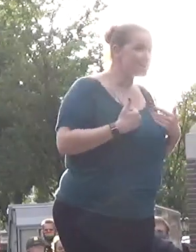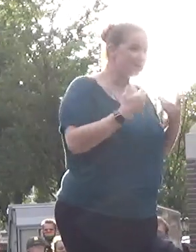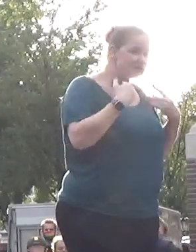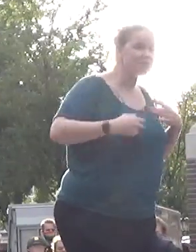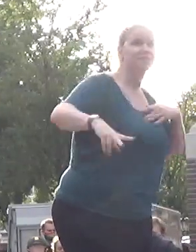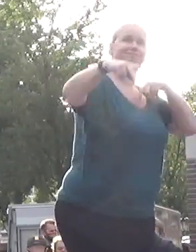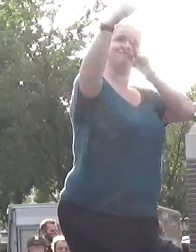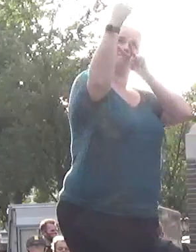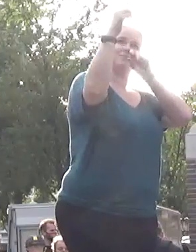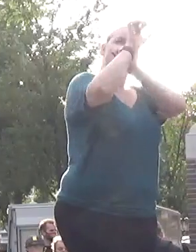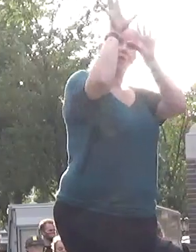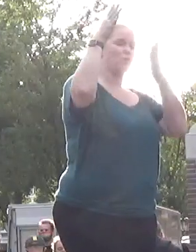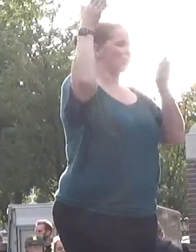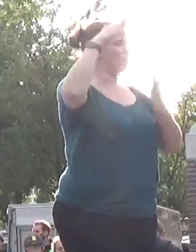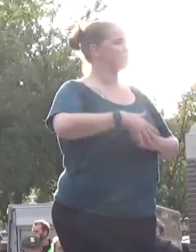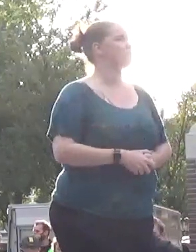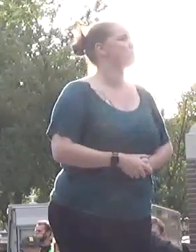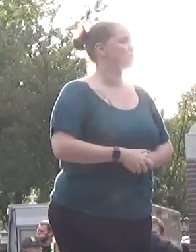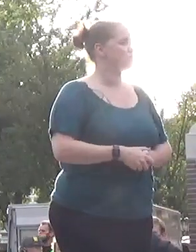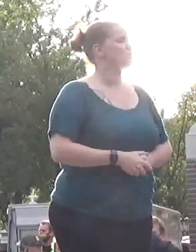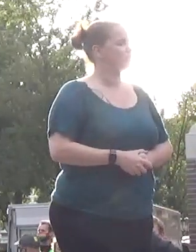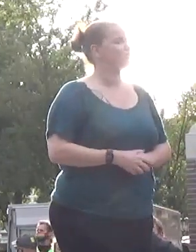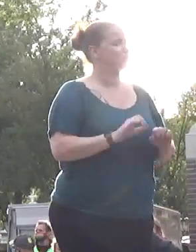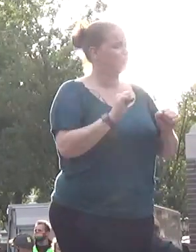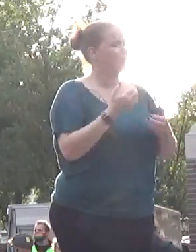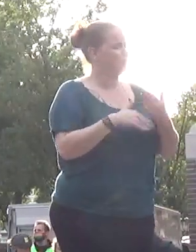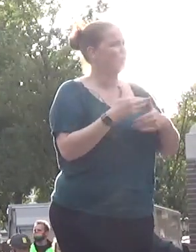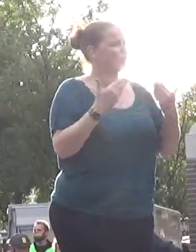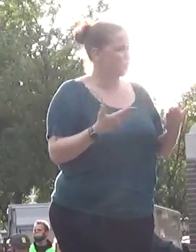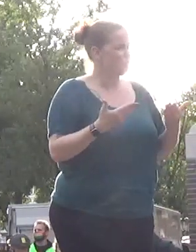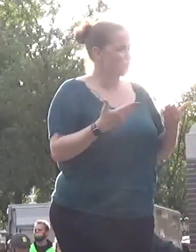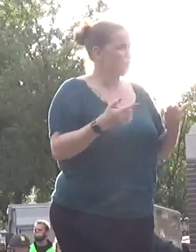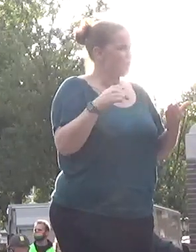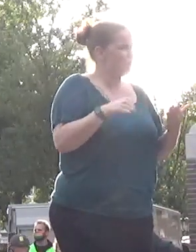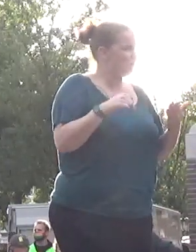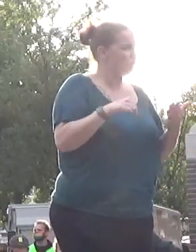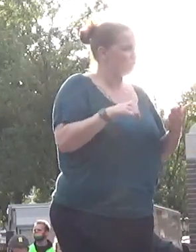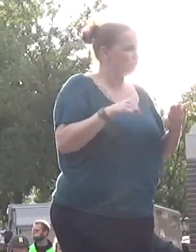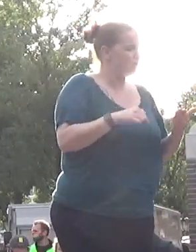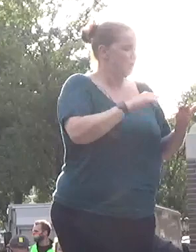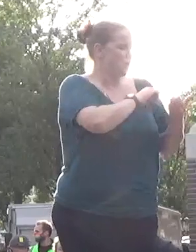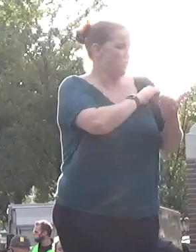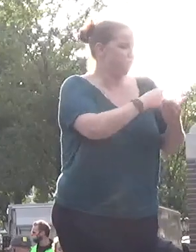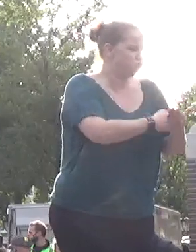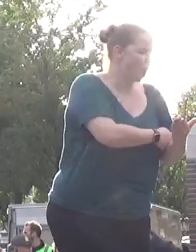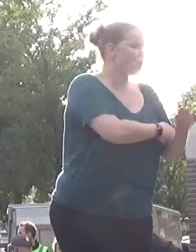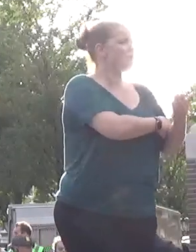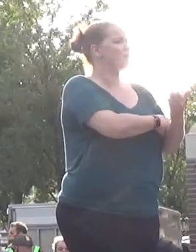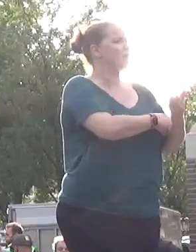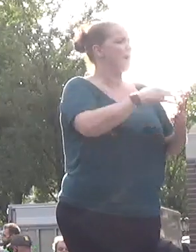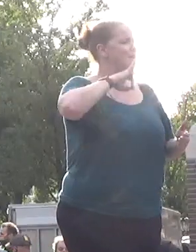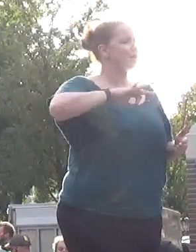het vizier te krijgen. Het kan verkeren. En dat doet het nu. Nu in Polen de premier zo gemakkelijk